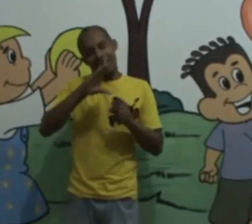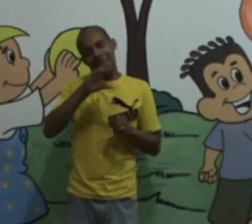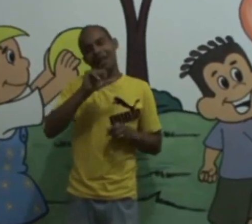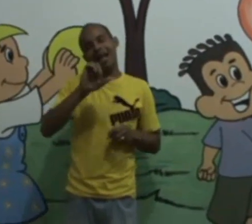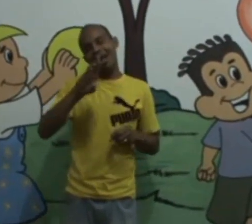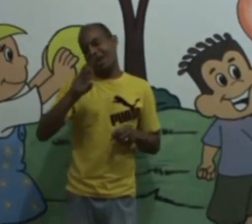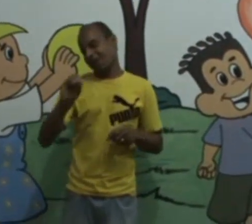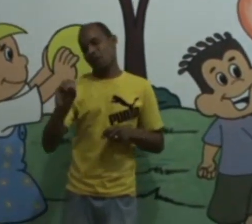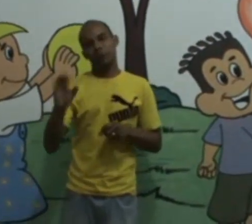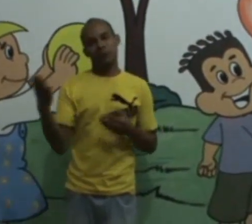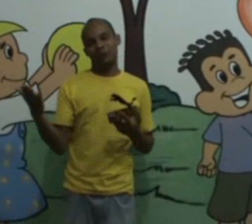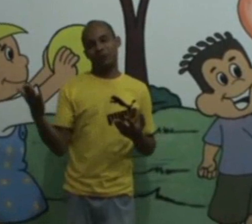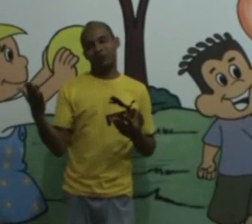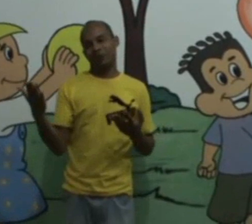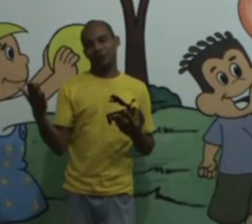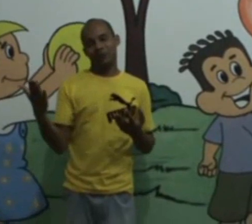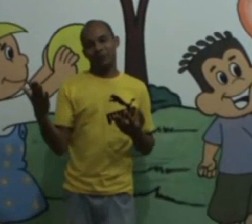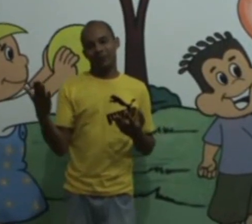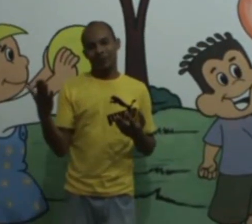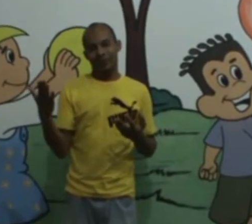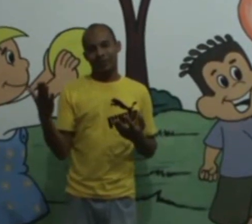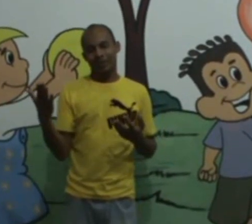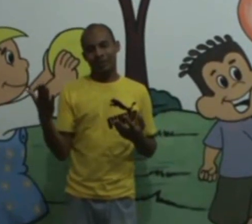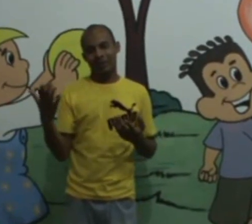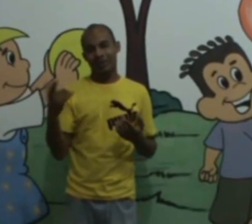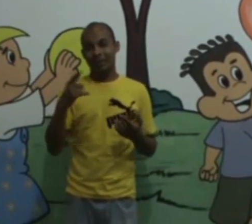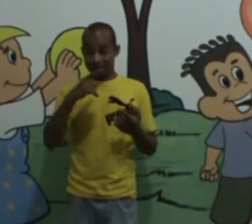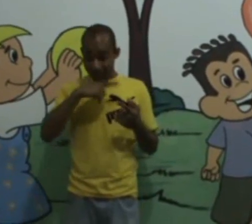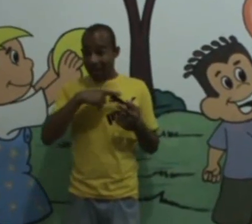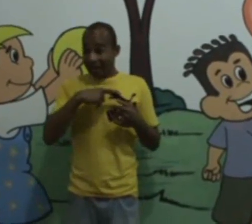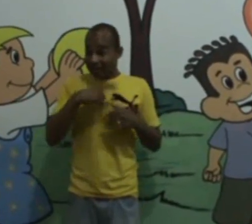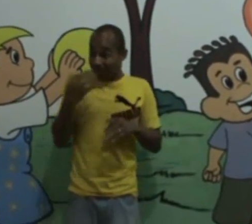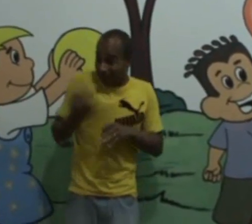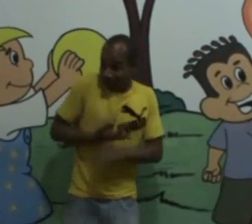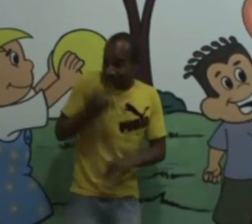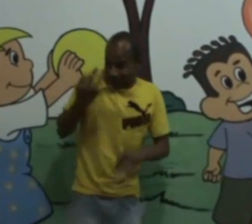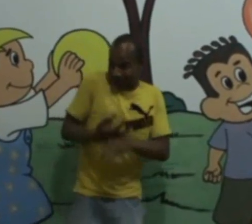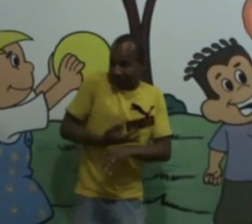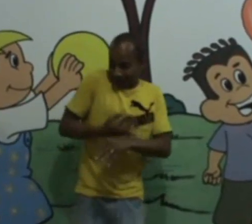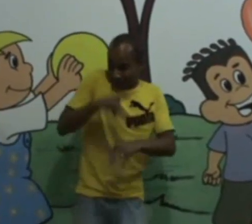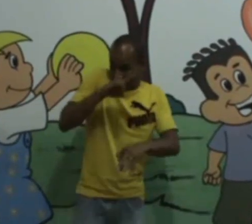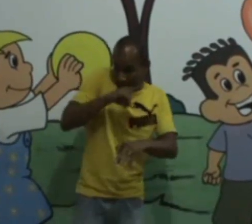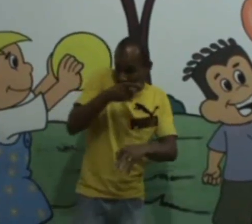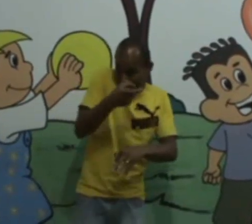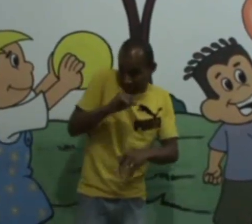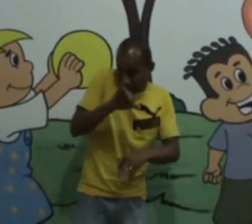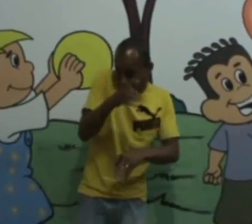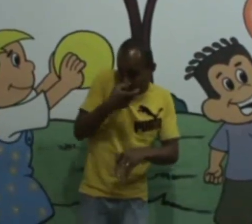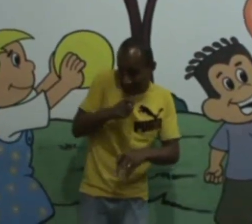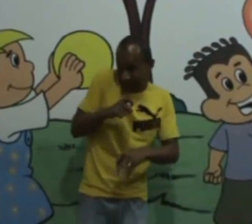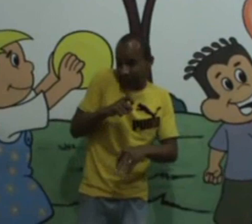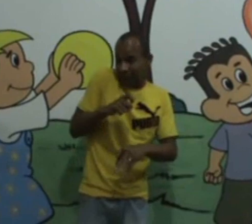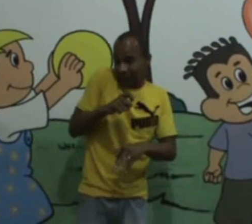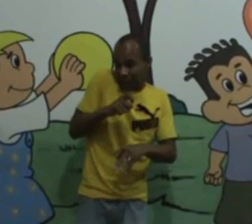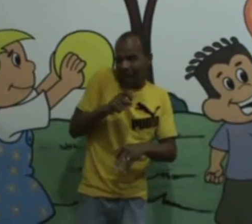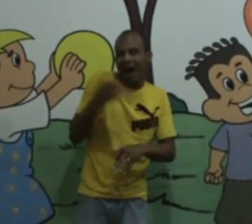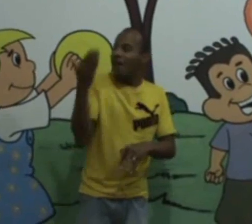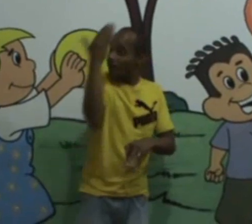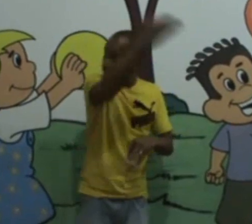quando você tem vontade de fazer xixi, vai e faz na hora. Coisa mais chata